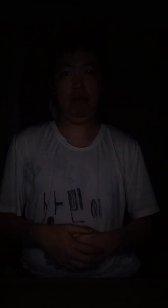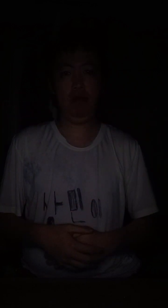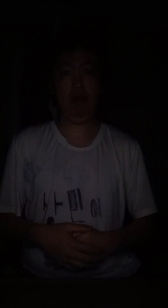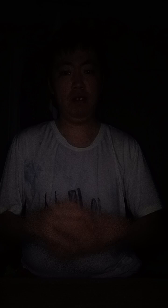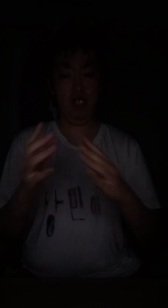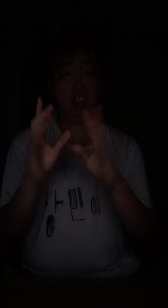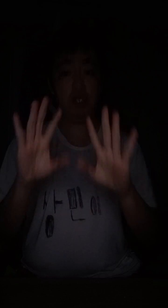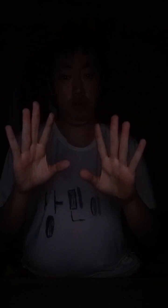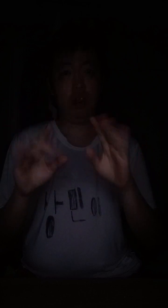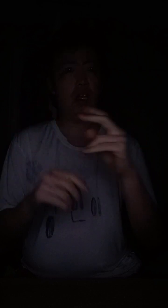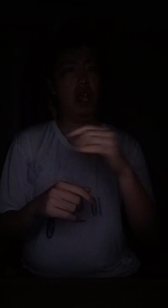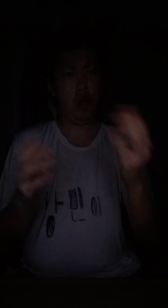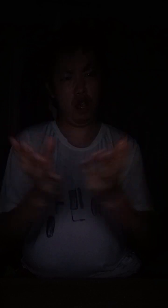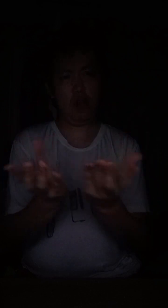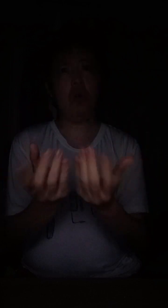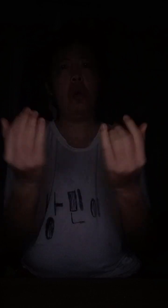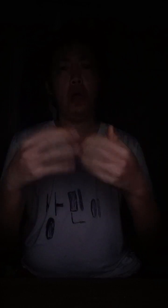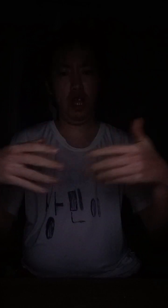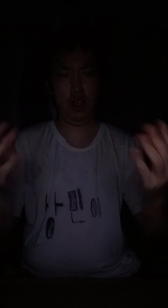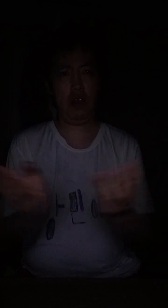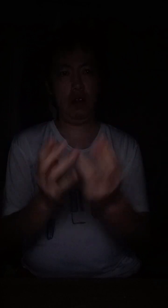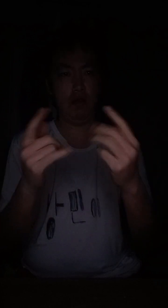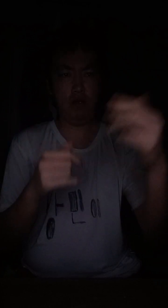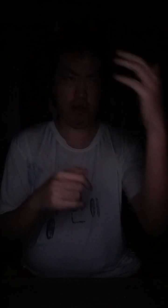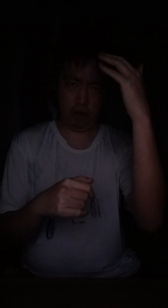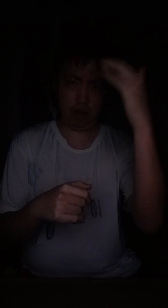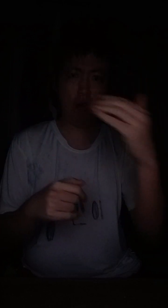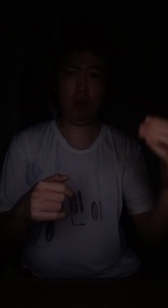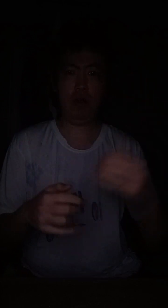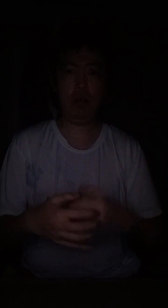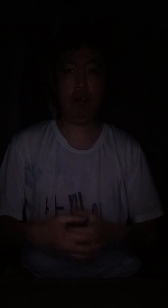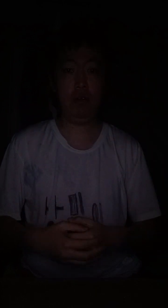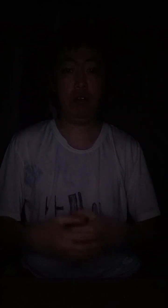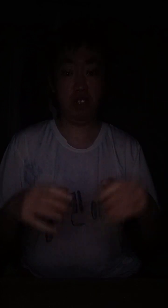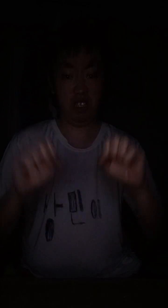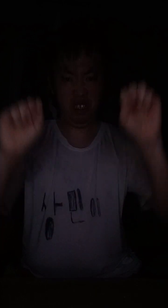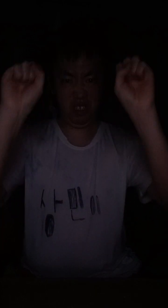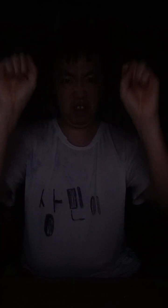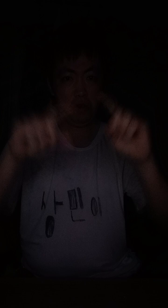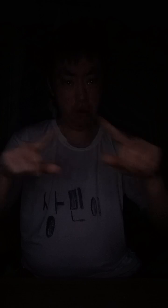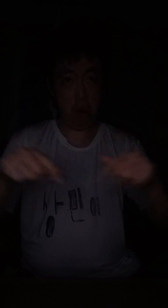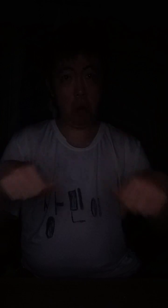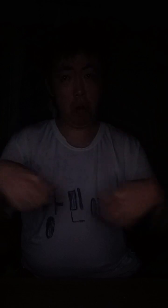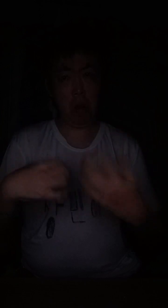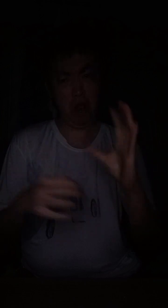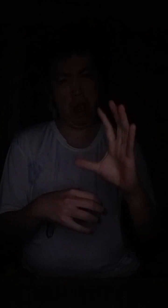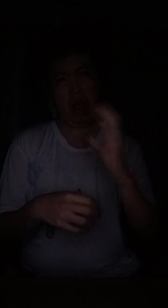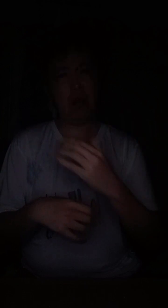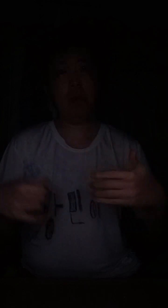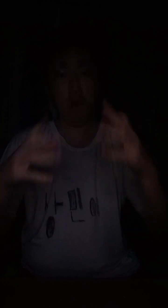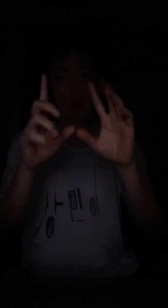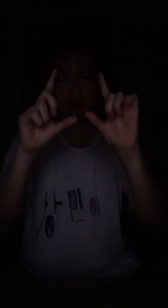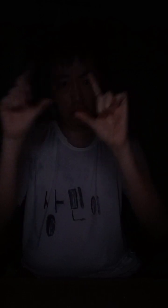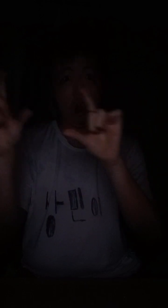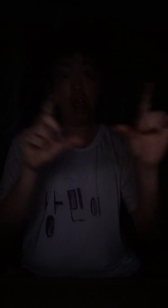지난해 10월 제주도의 한 고등학교에 경찰이 출동했습니다. 체육관 여자 화장실에서 몰카가 나왔기 때문입니다.